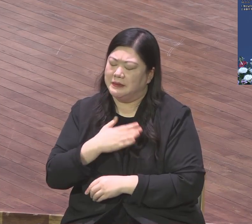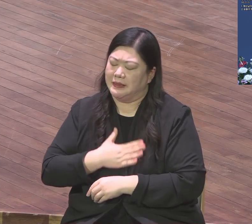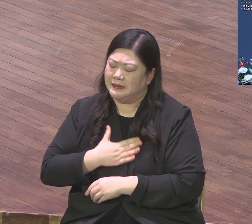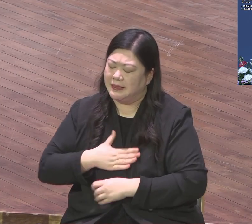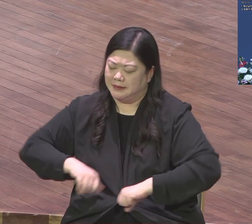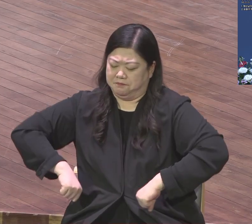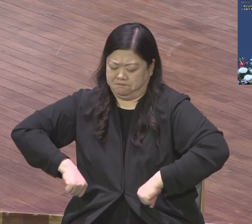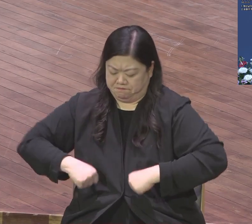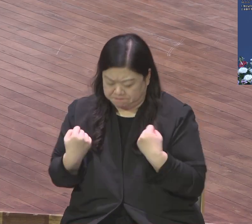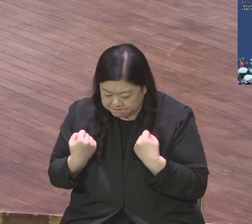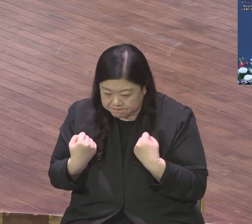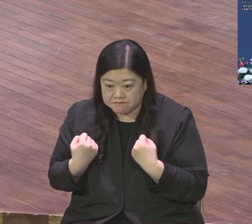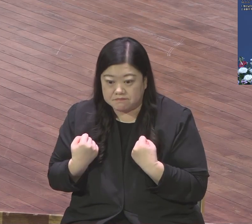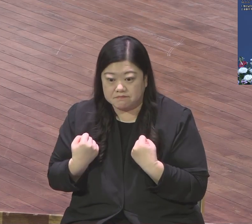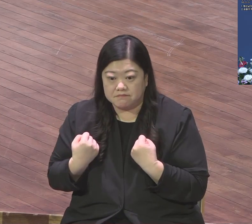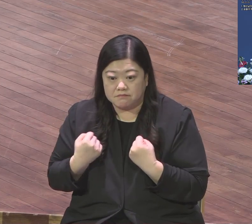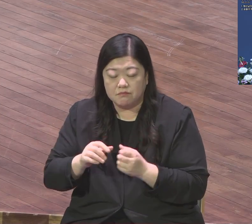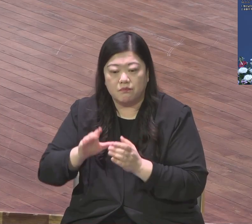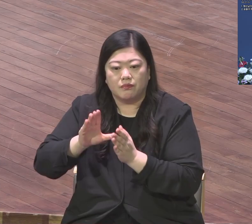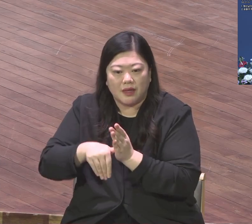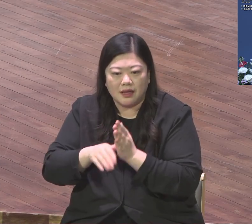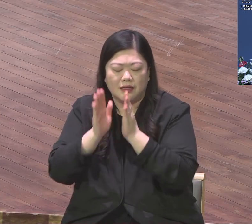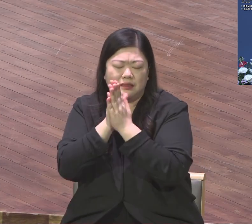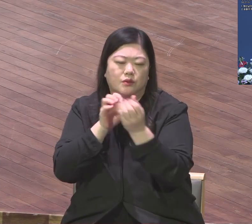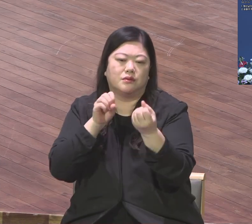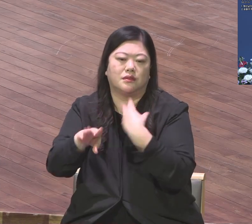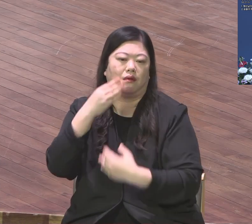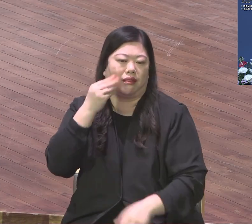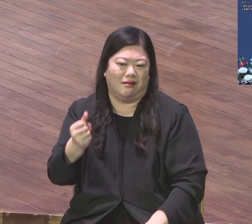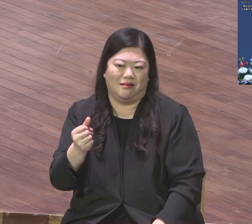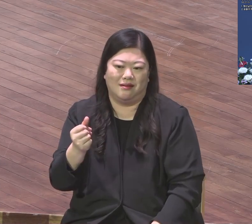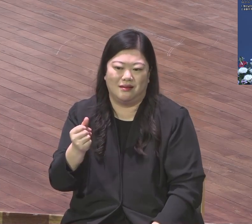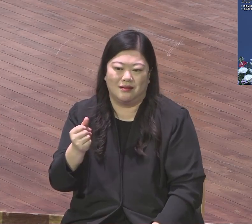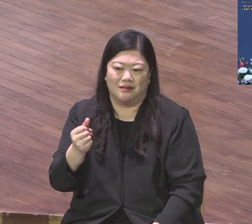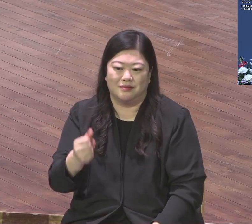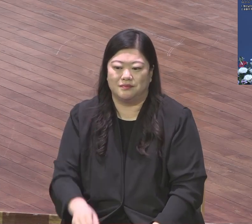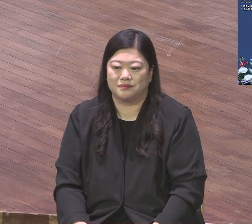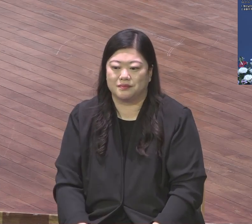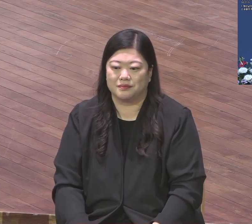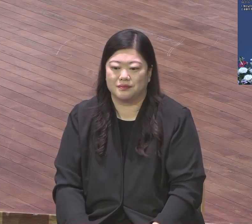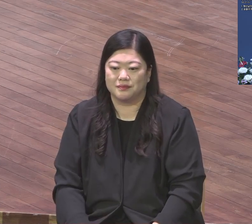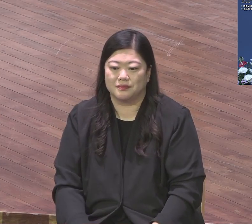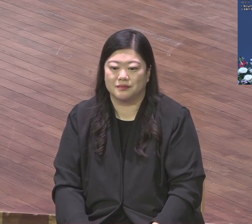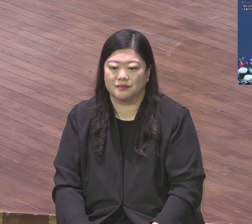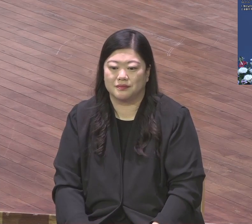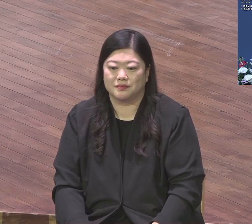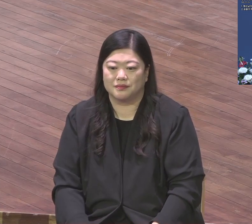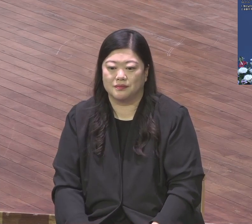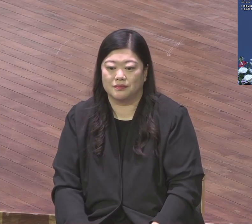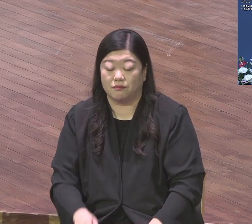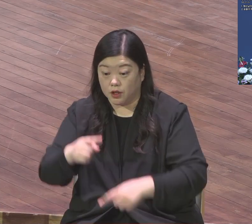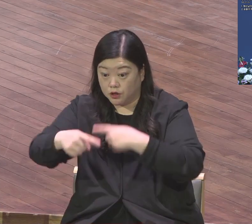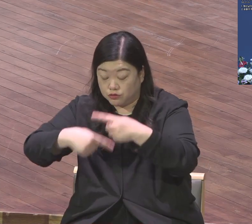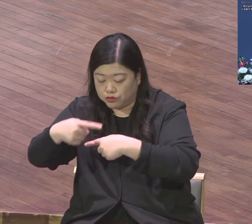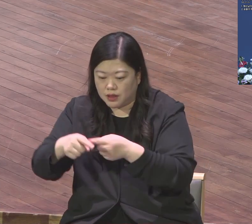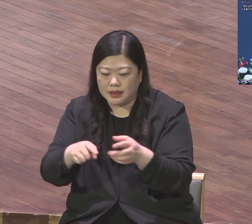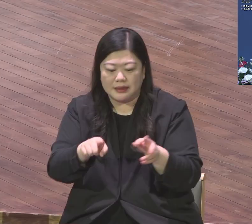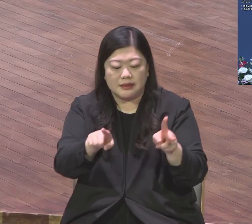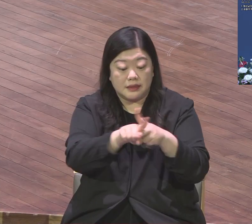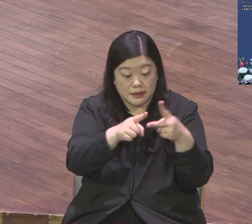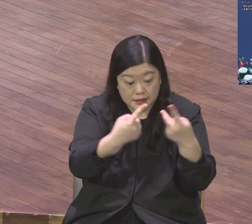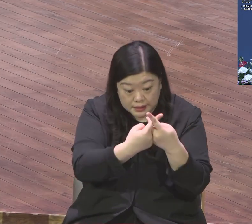성경의 기적을 체험하고 응답받은 것을 보면 전부 다 인간 이해가 아니에요. 인간 이해가